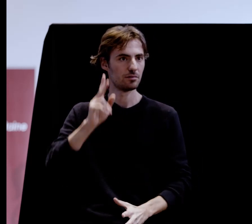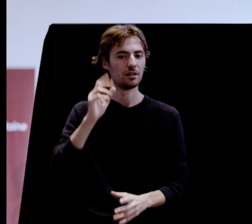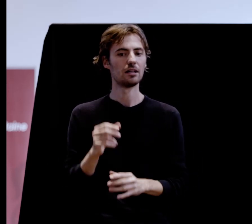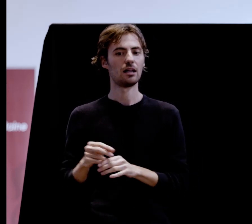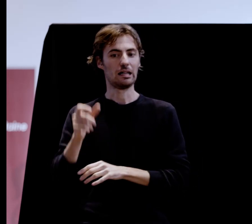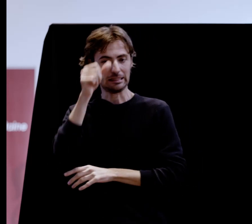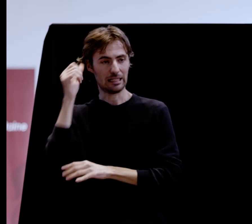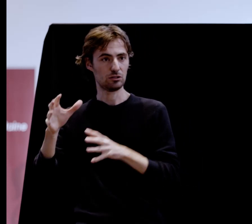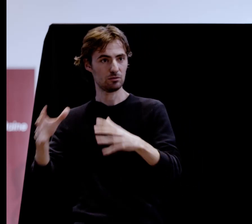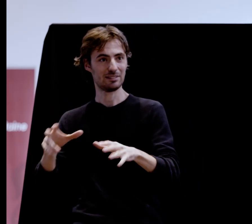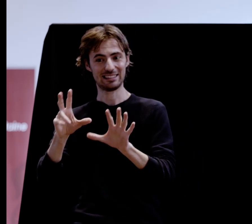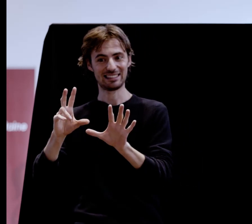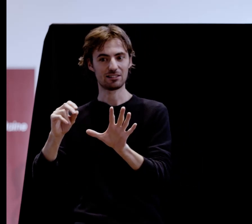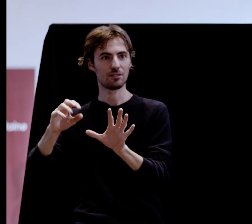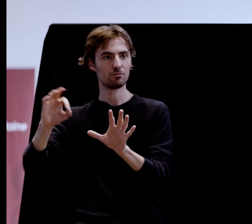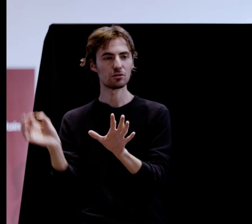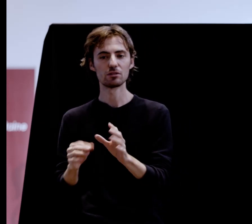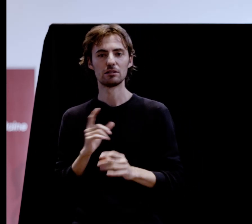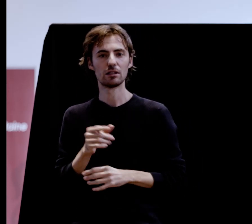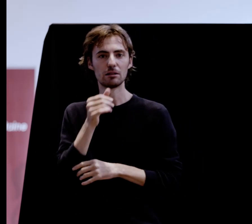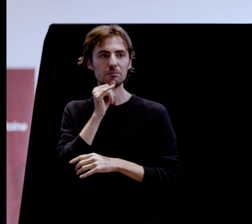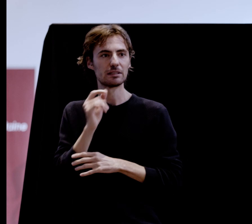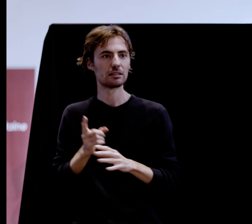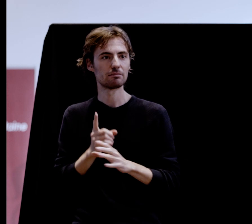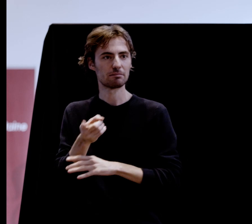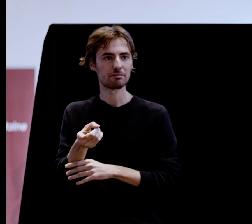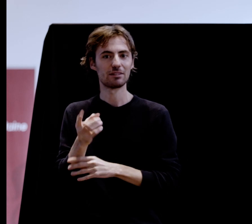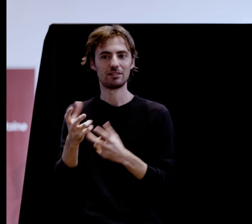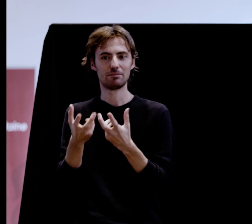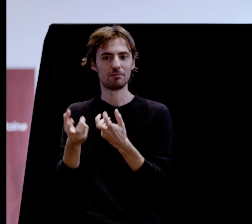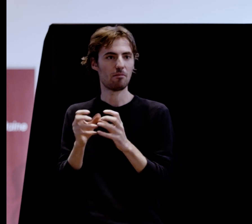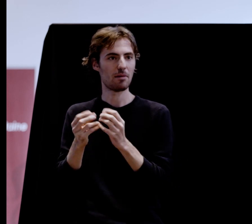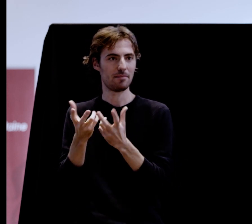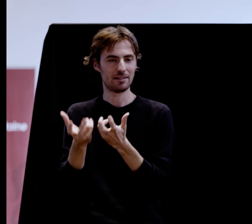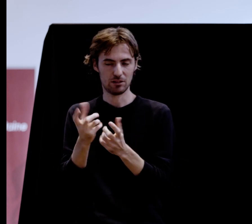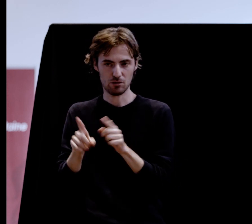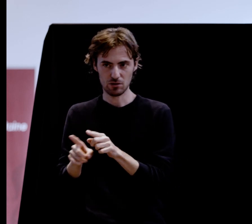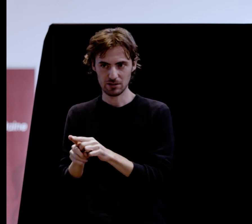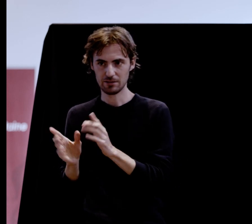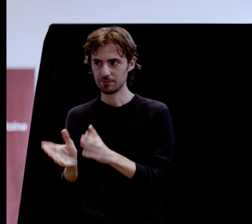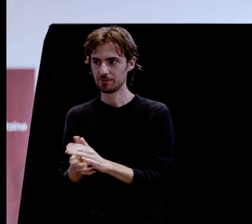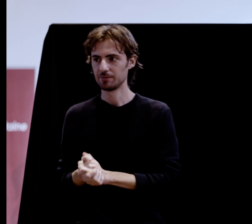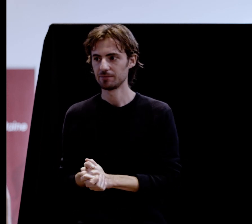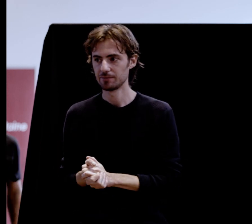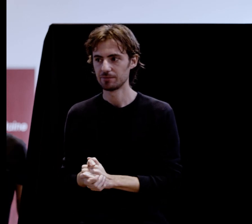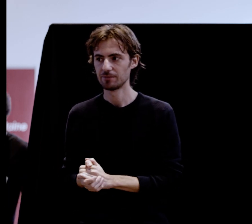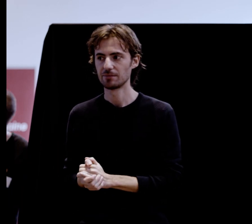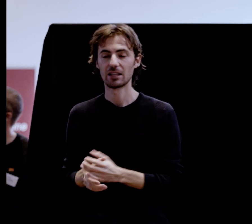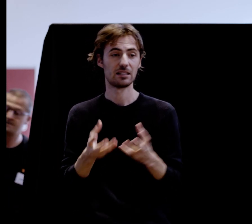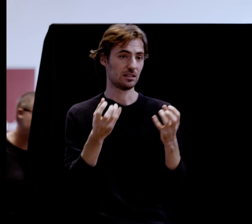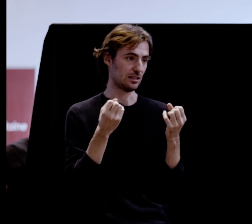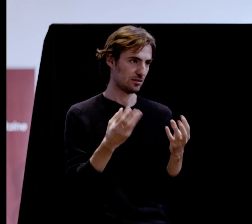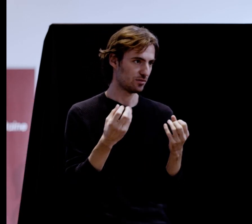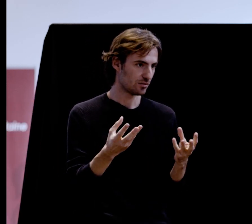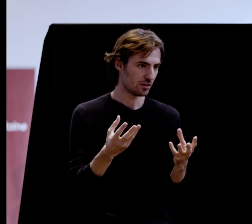garçons, il y a une petite verge et une anomalie des testicules. Et très souvent, il y a